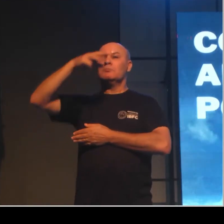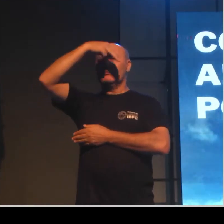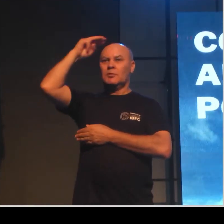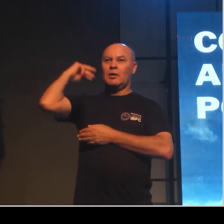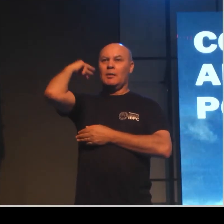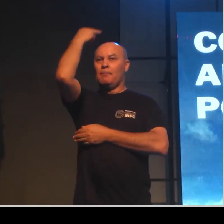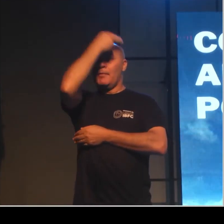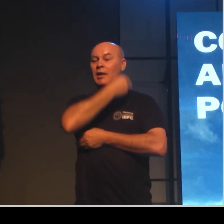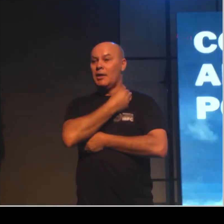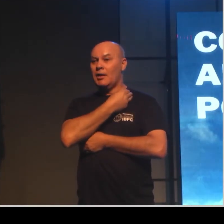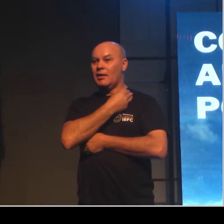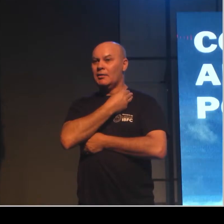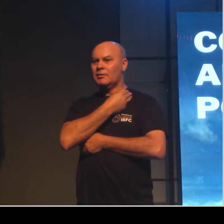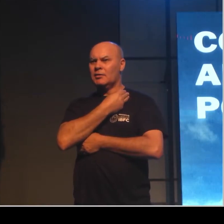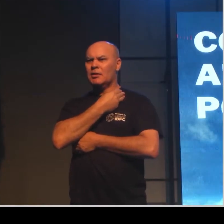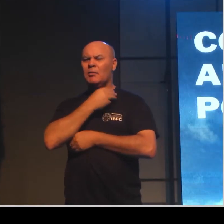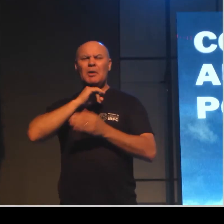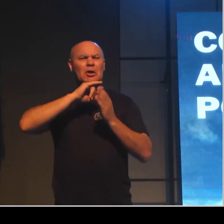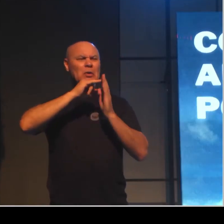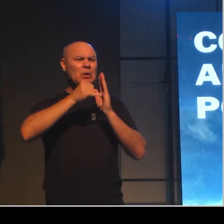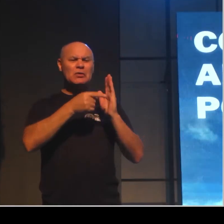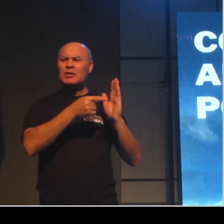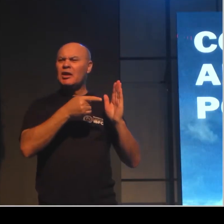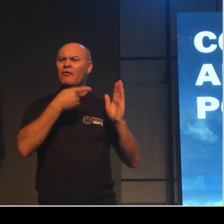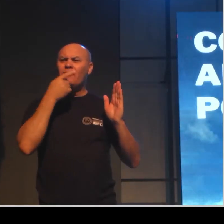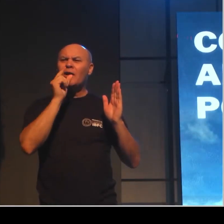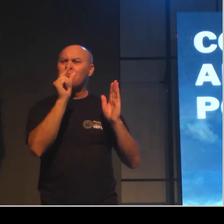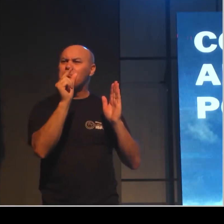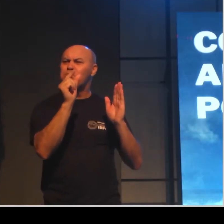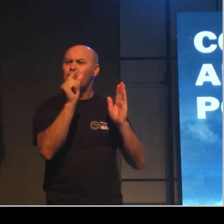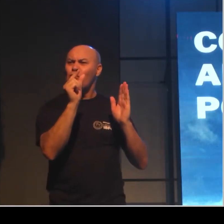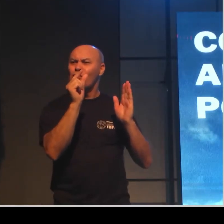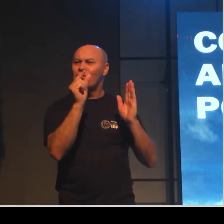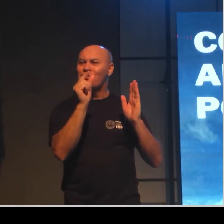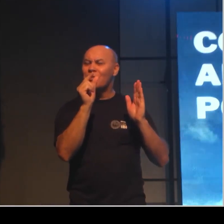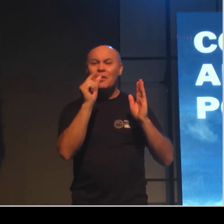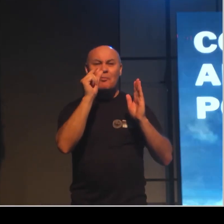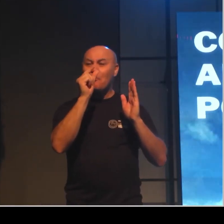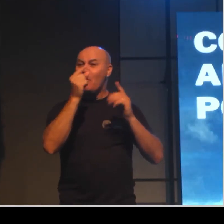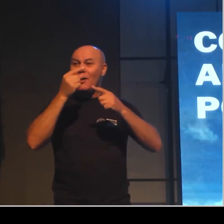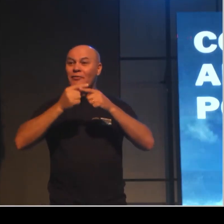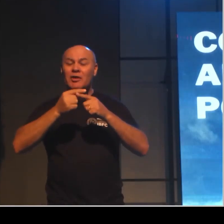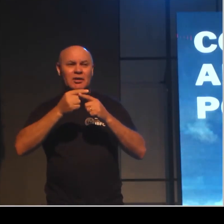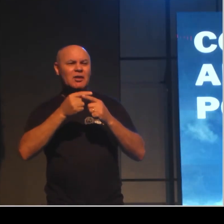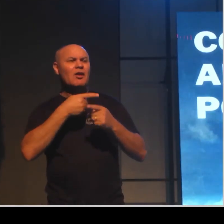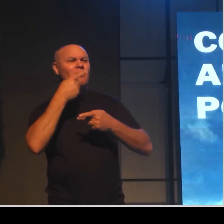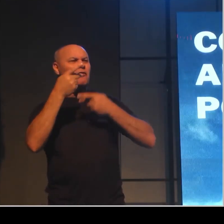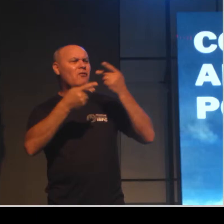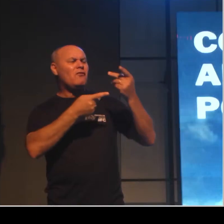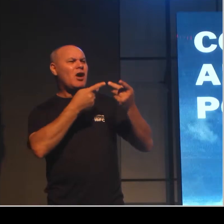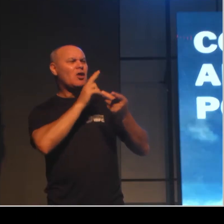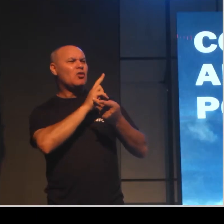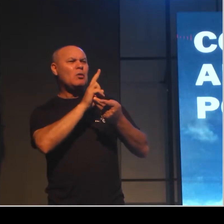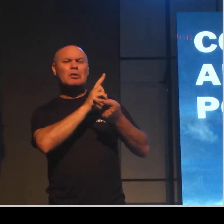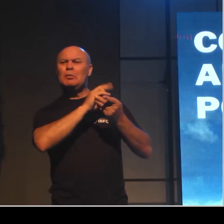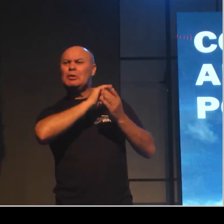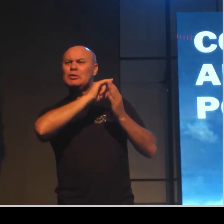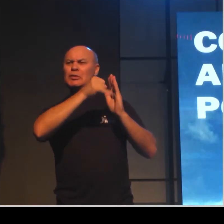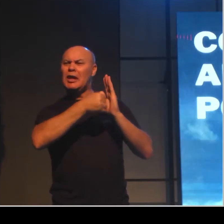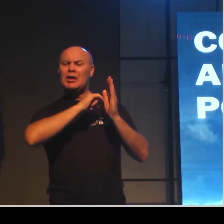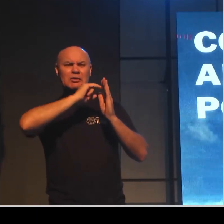José. José é quase que um coadjuvante, José apenas está ali, mas não se dá tanta